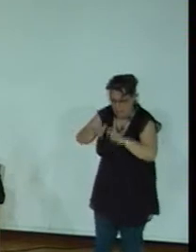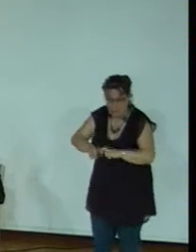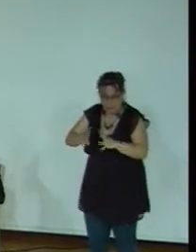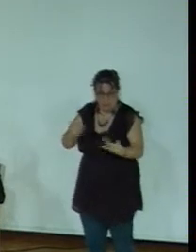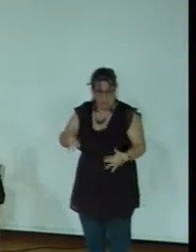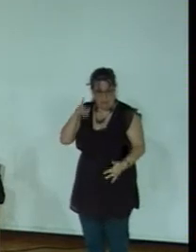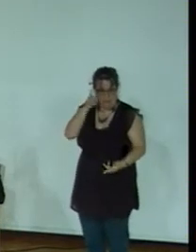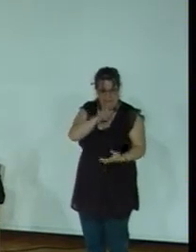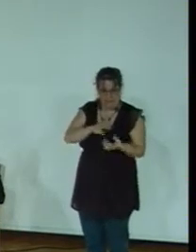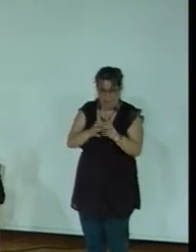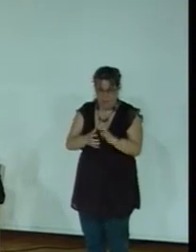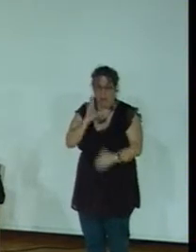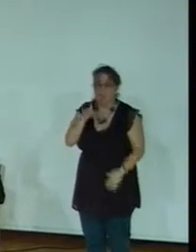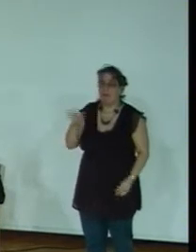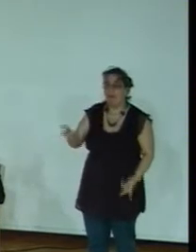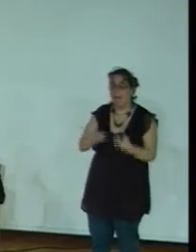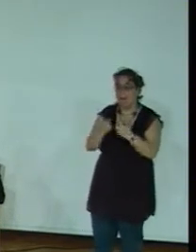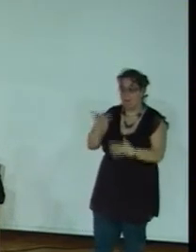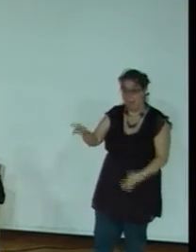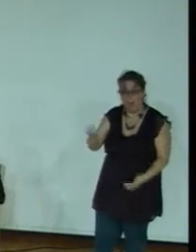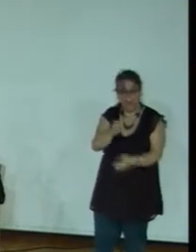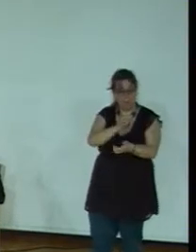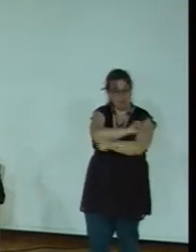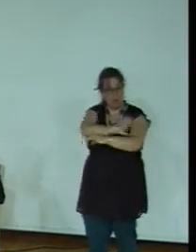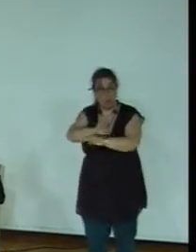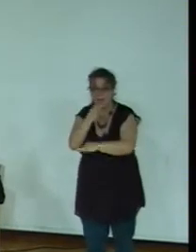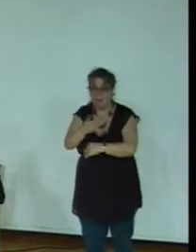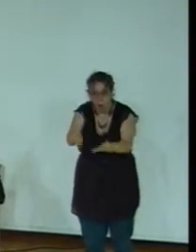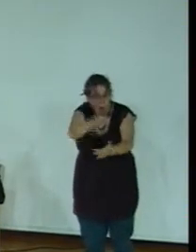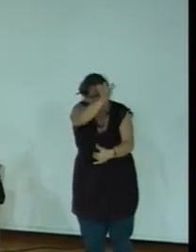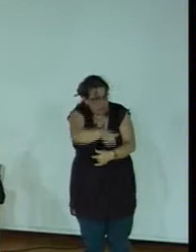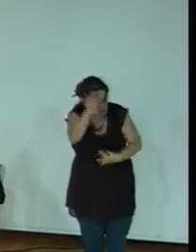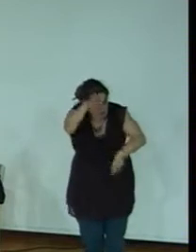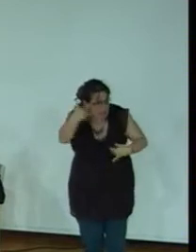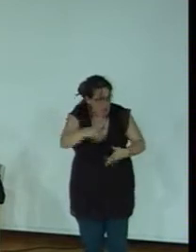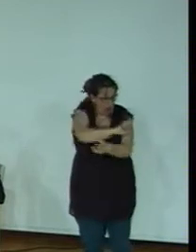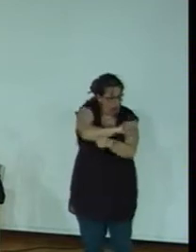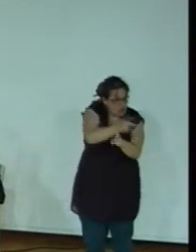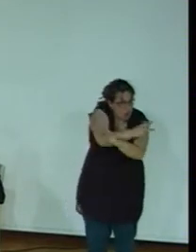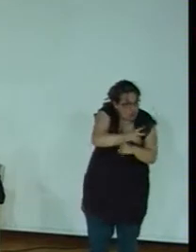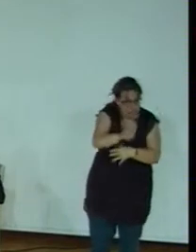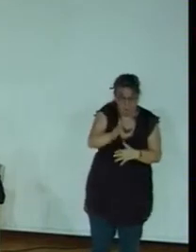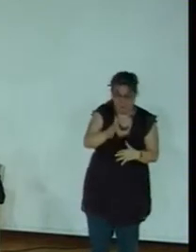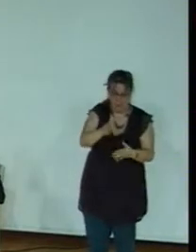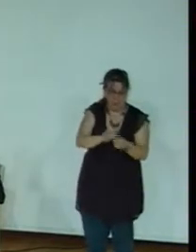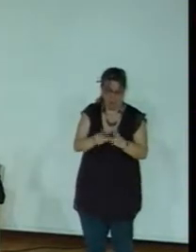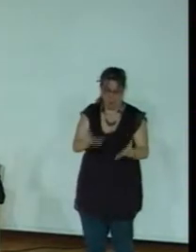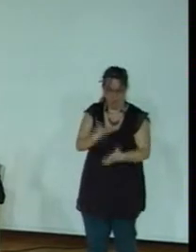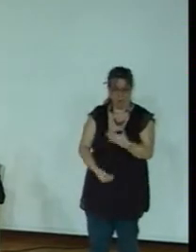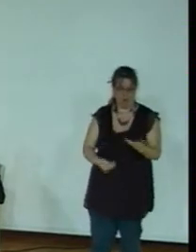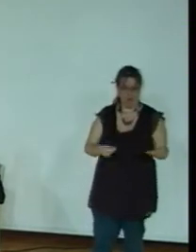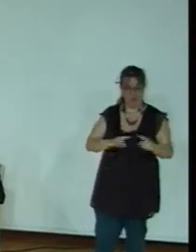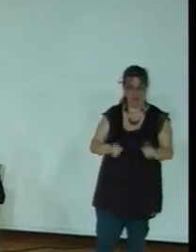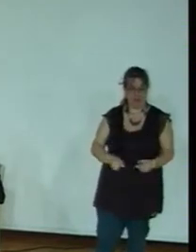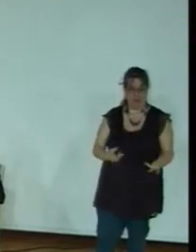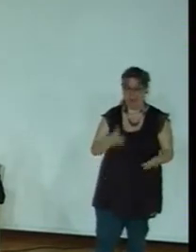que machin qui était connu comme dangereux n'ait pas été suivi ?» Ben, simplement par ce manque de moyens. Mais évidemment, pour un ministre, c'est beaucoup plus facile de faire